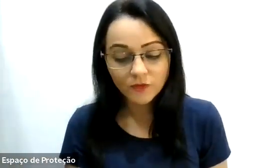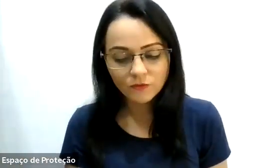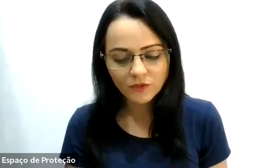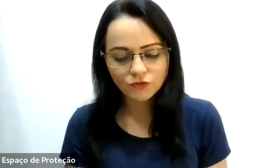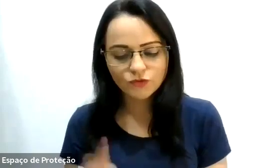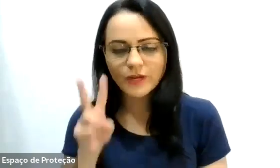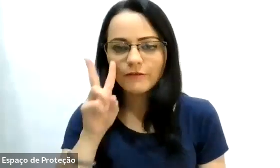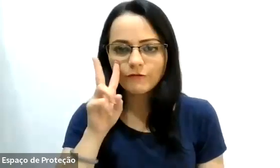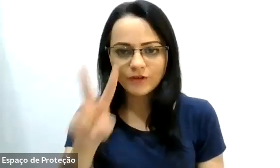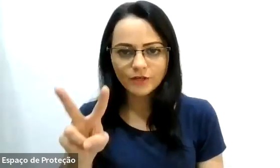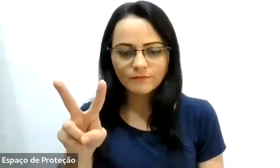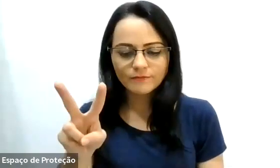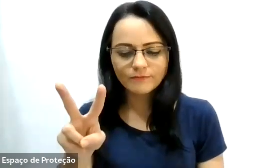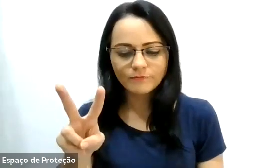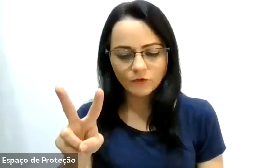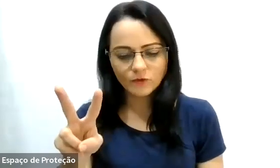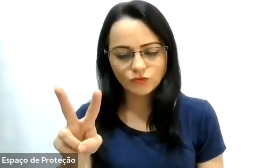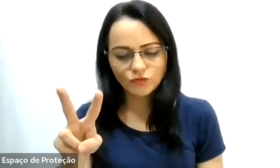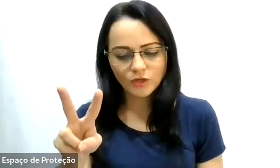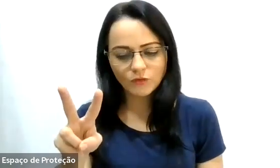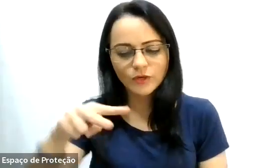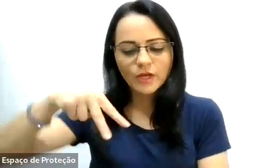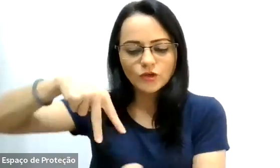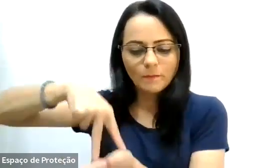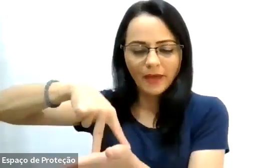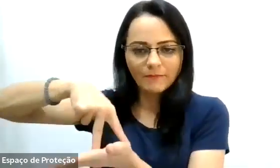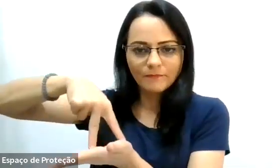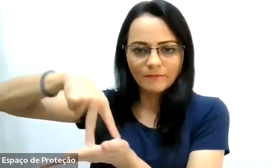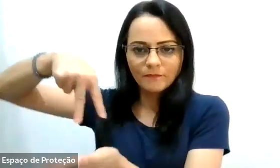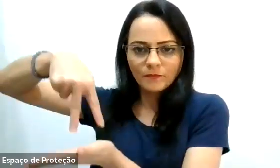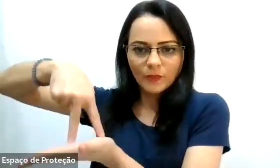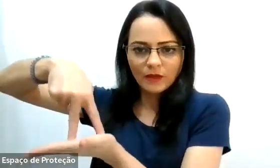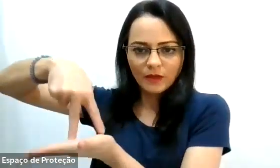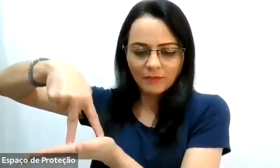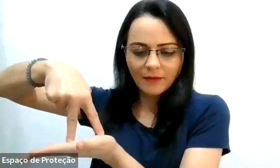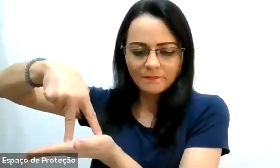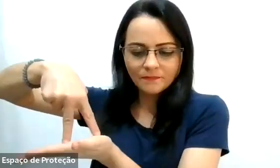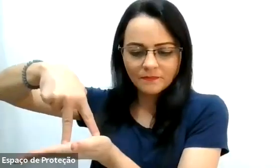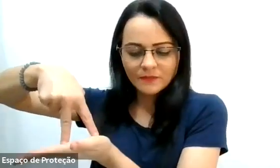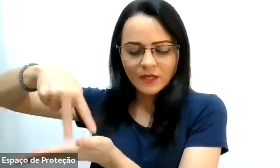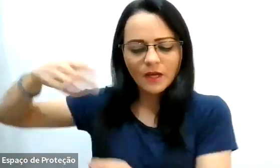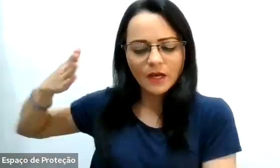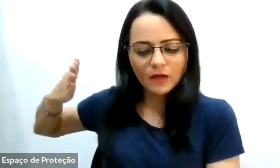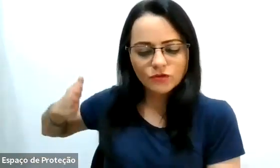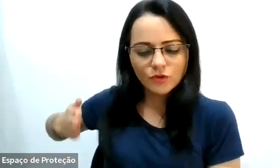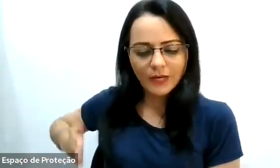Viu um anjo, né? Ver, o anjo do Senhor, de pé. Em pé. ao seu